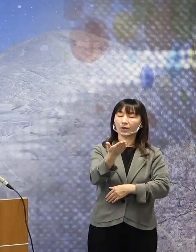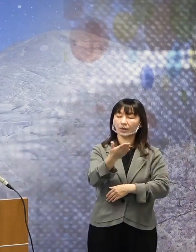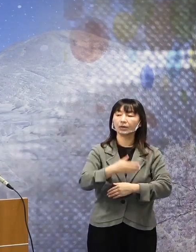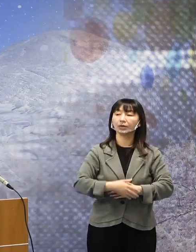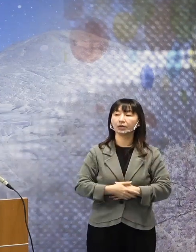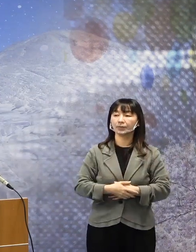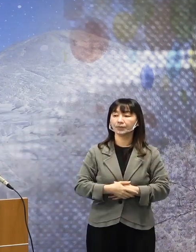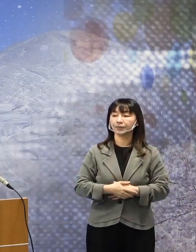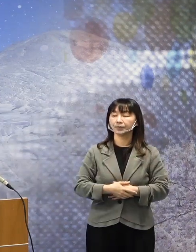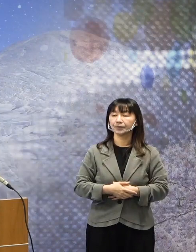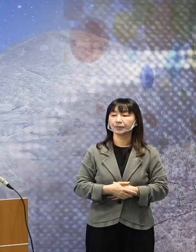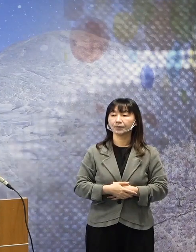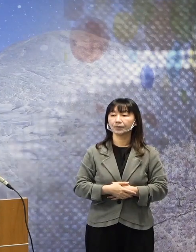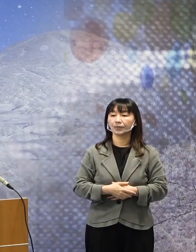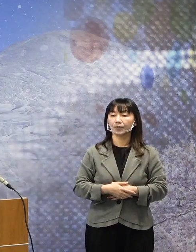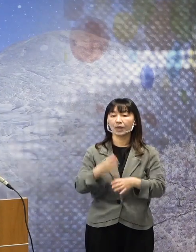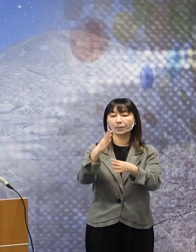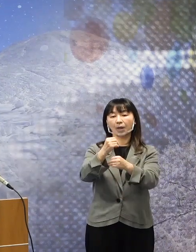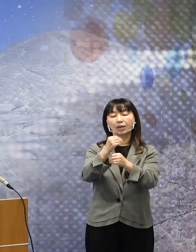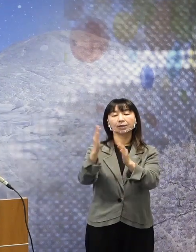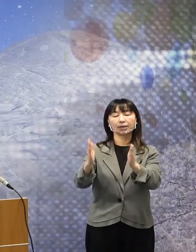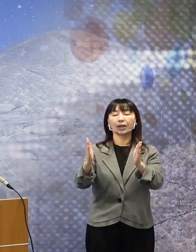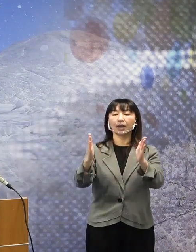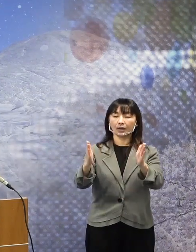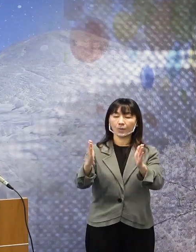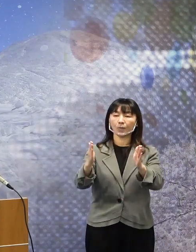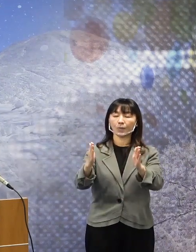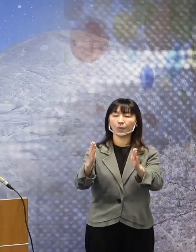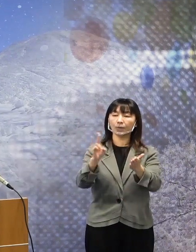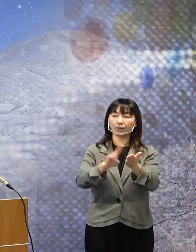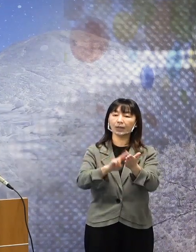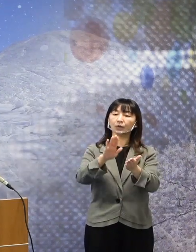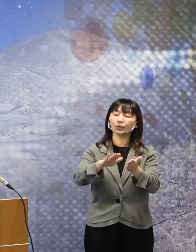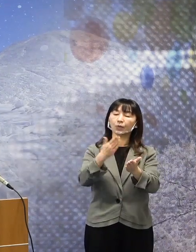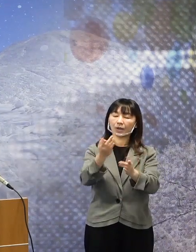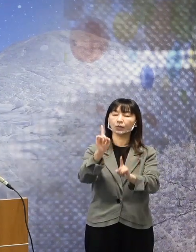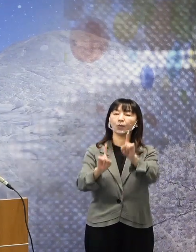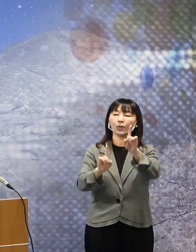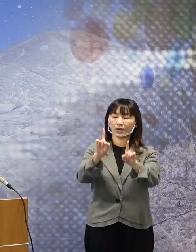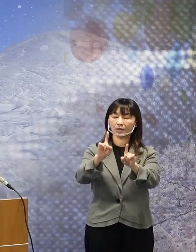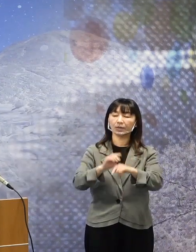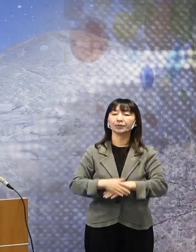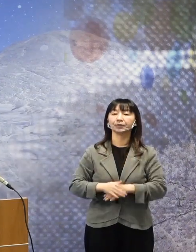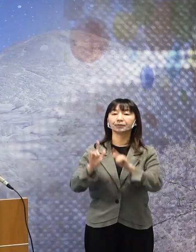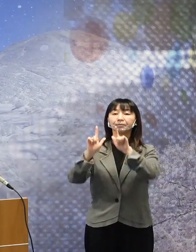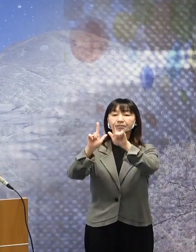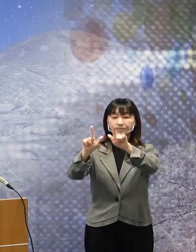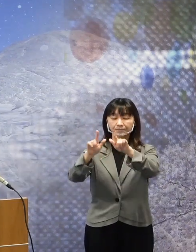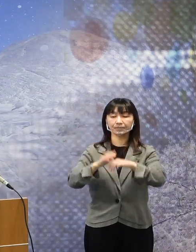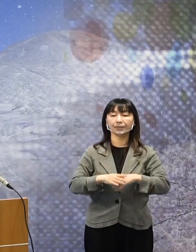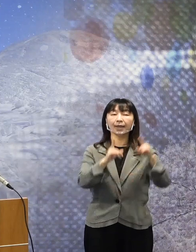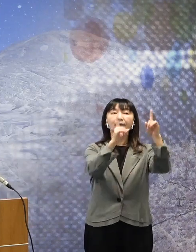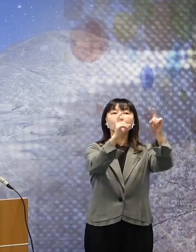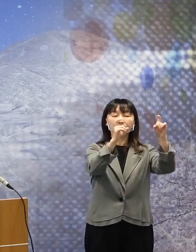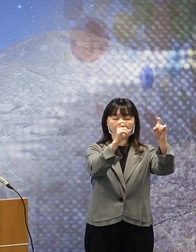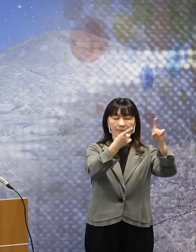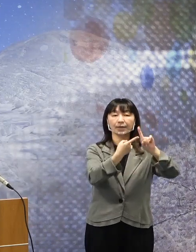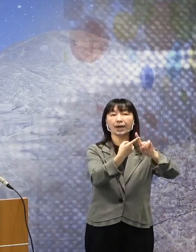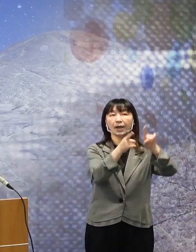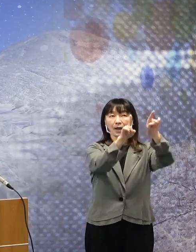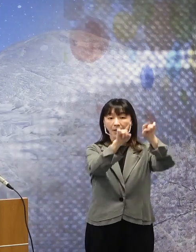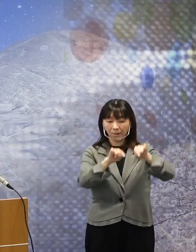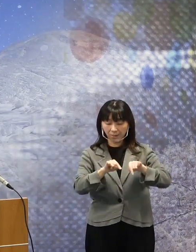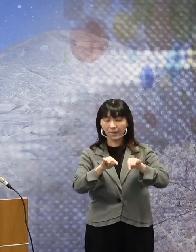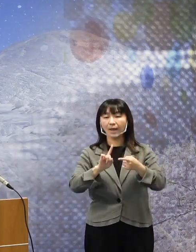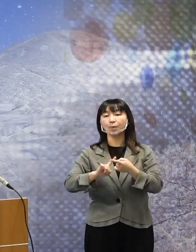やってほしいというか、そこに期間の期限に、そこを考えてますか。 はい、まずは弘前市に準じてということですので、ま